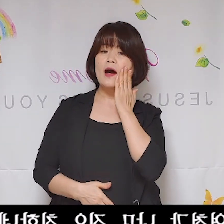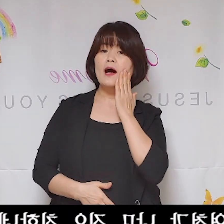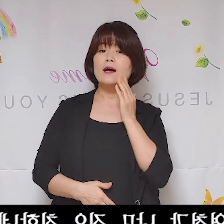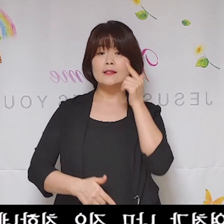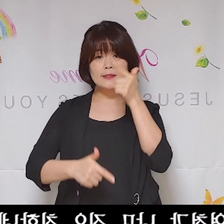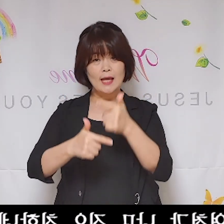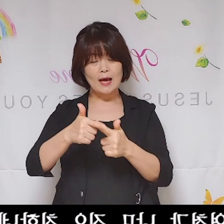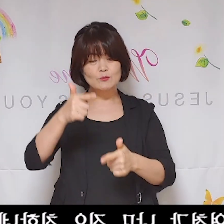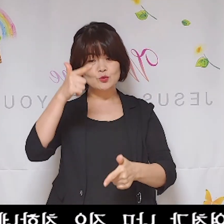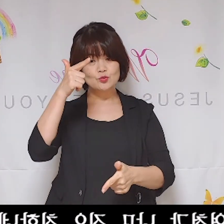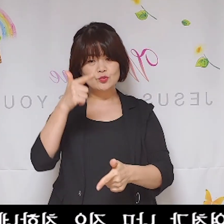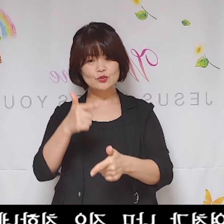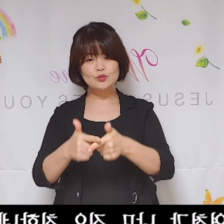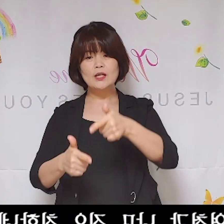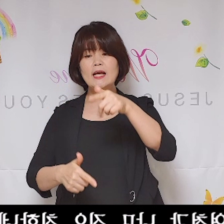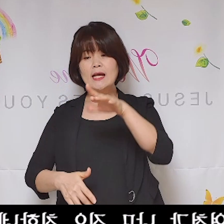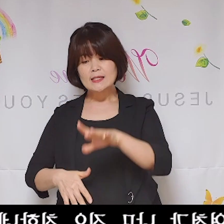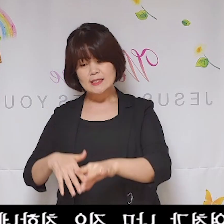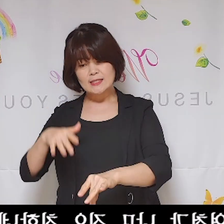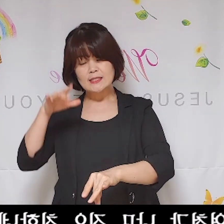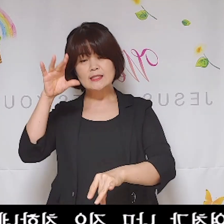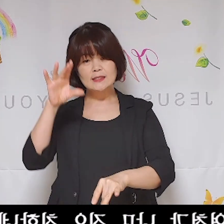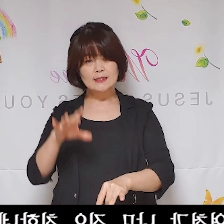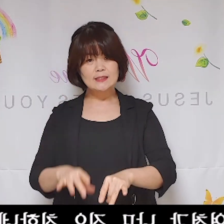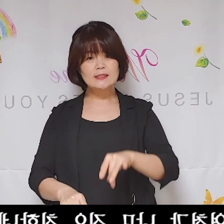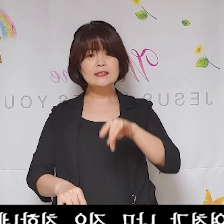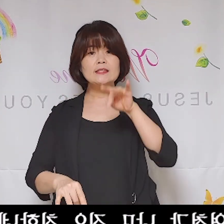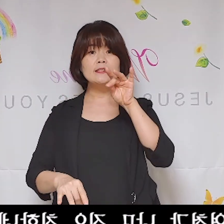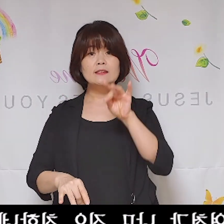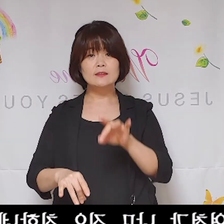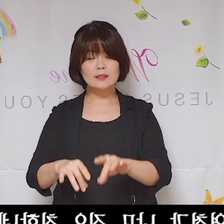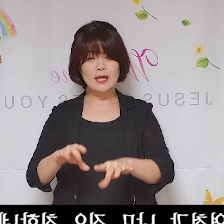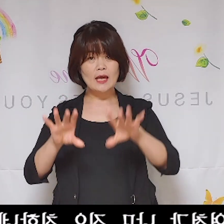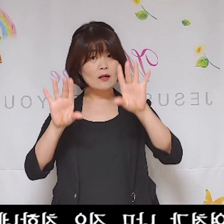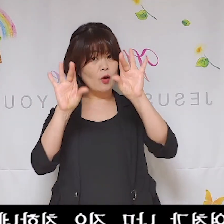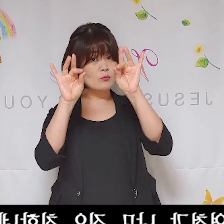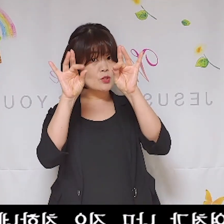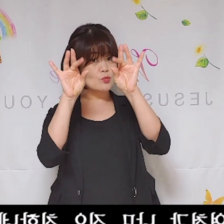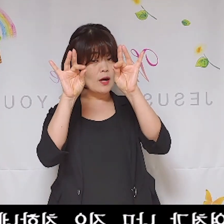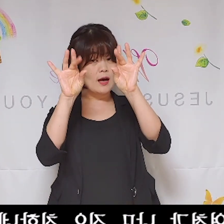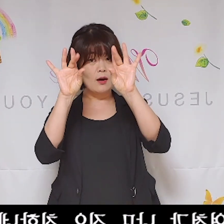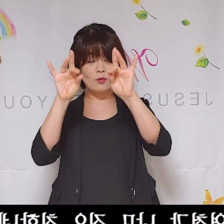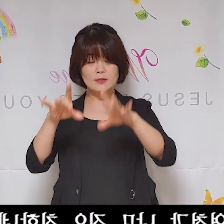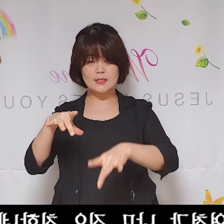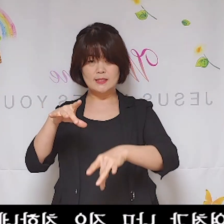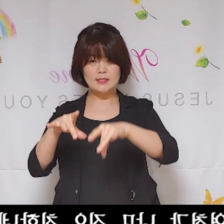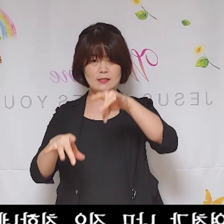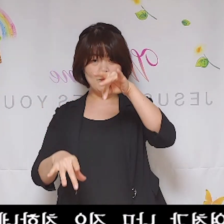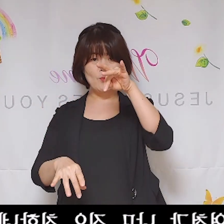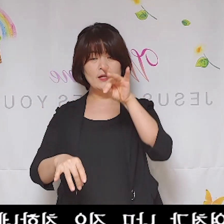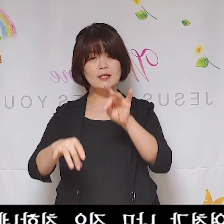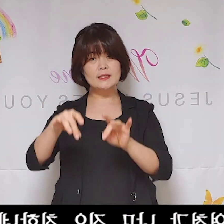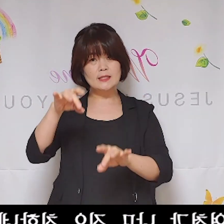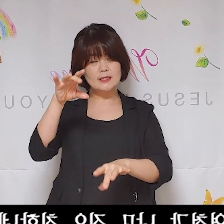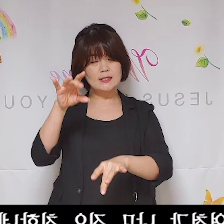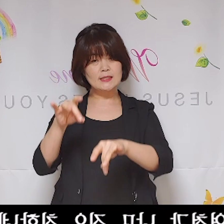역청과 나무 진을 이렇게 검지와 엄지를 뽑아내듯이